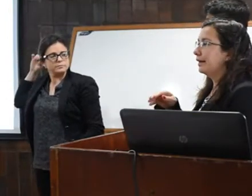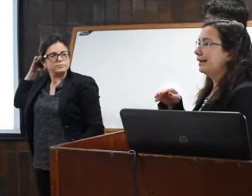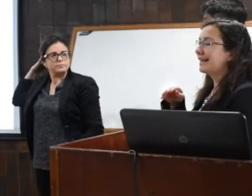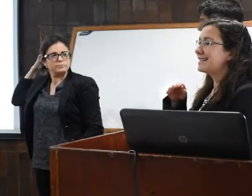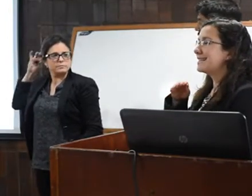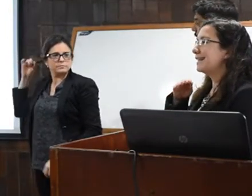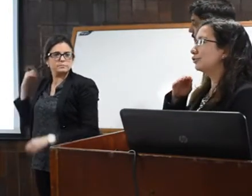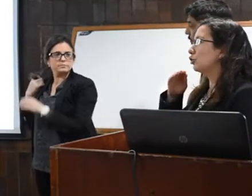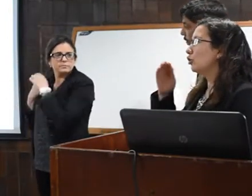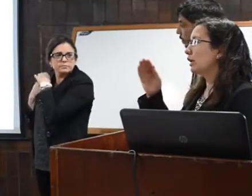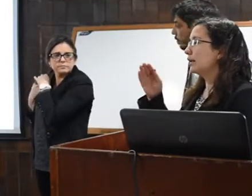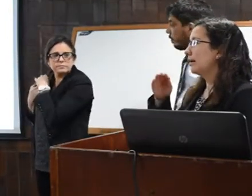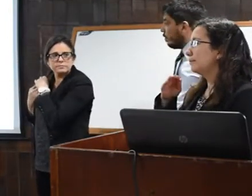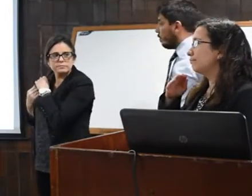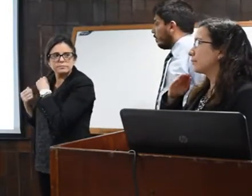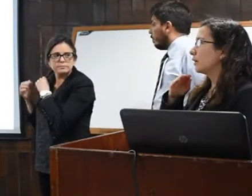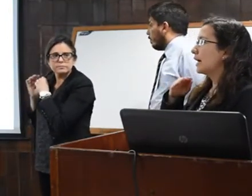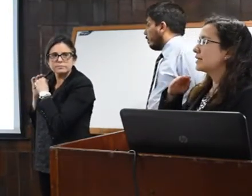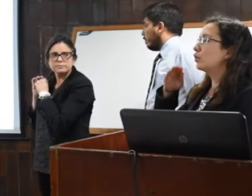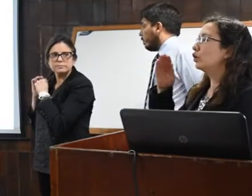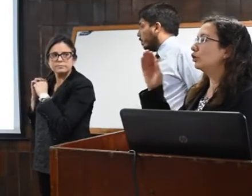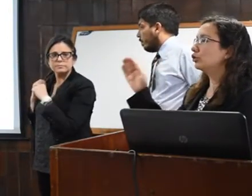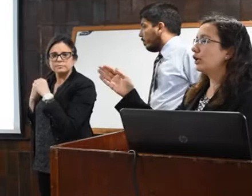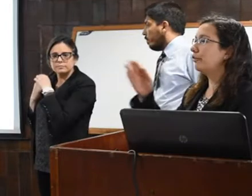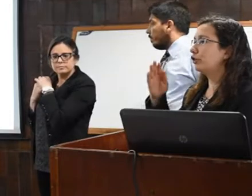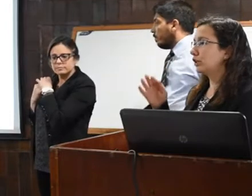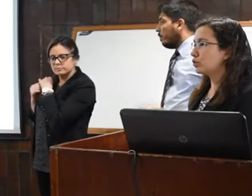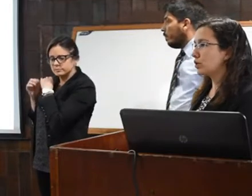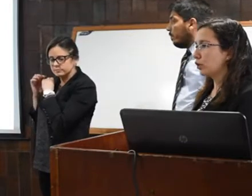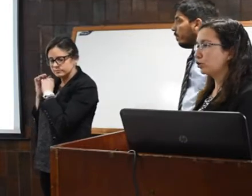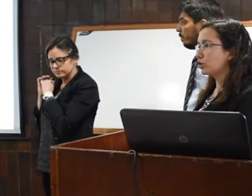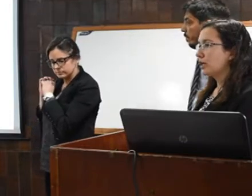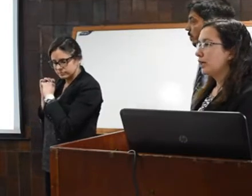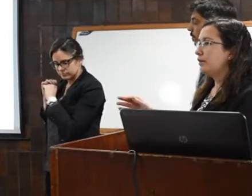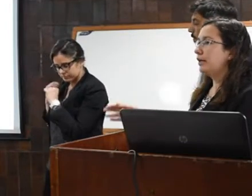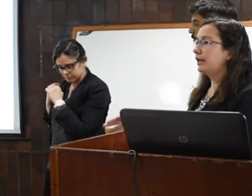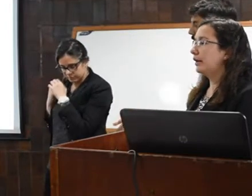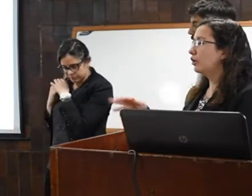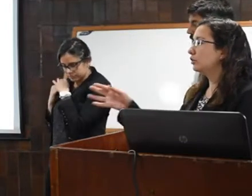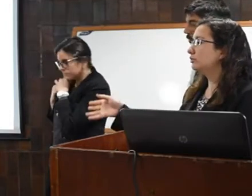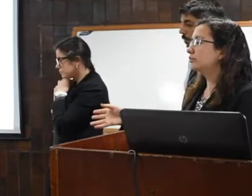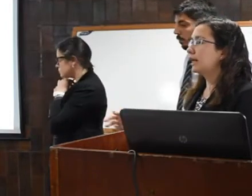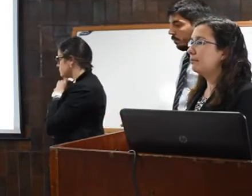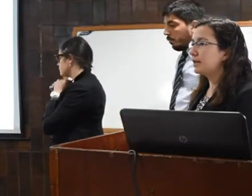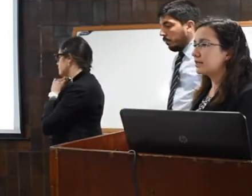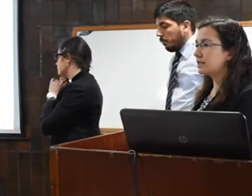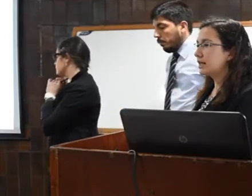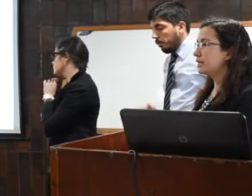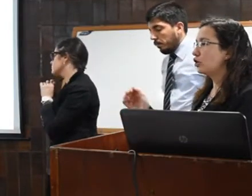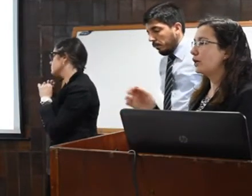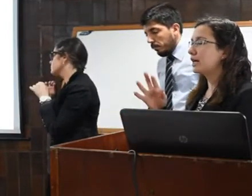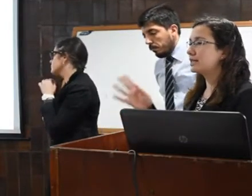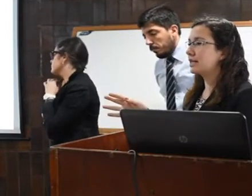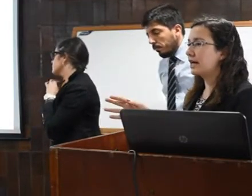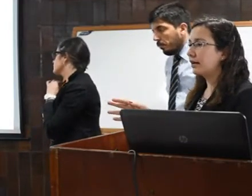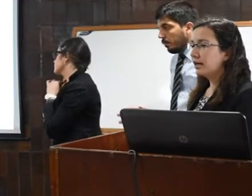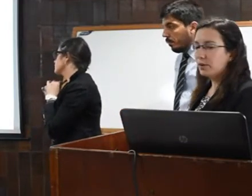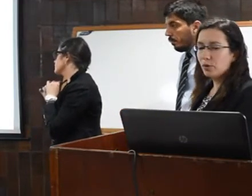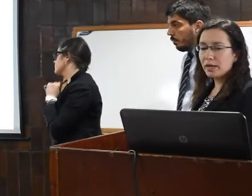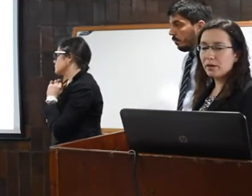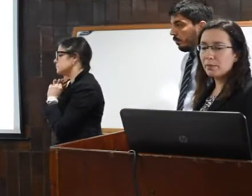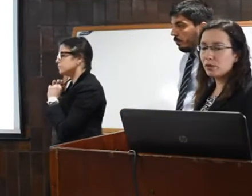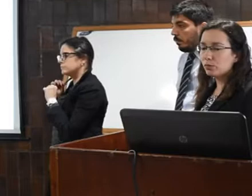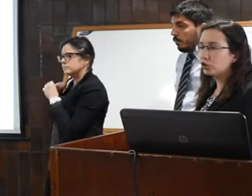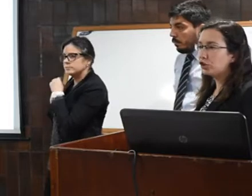vende cancela todo le aseguro toda la flota de sus autos y viene a los tres meses y te dice no voy a cancelar